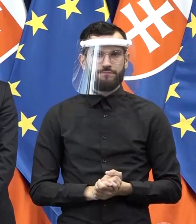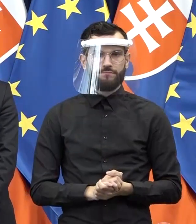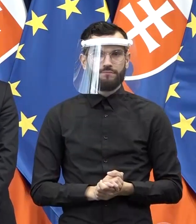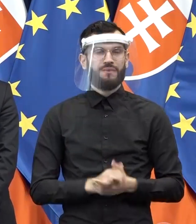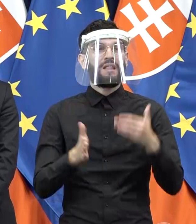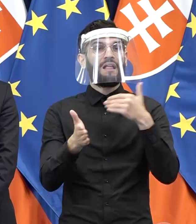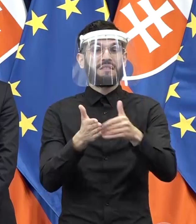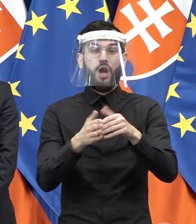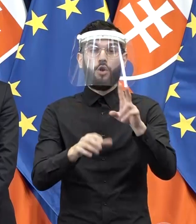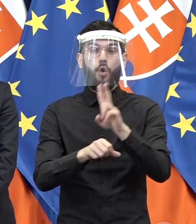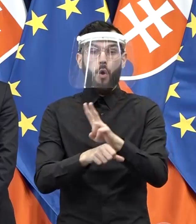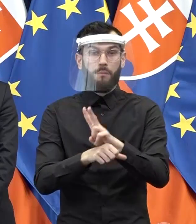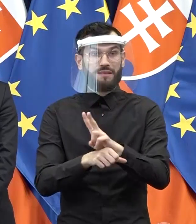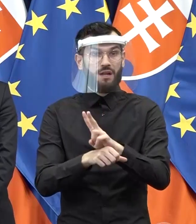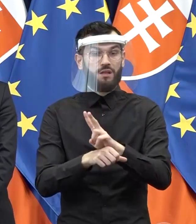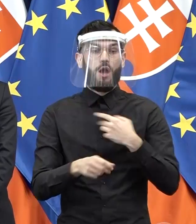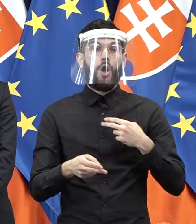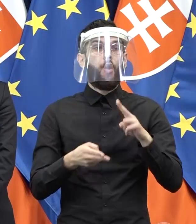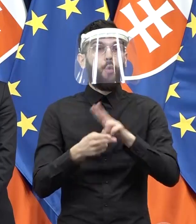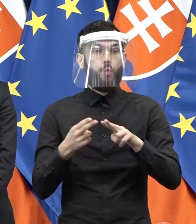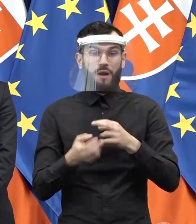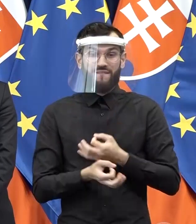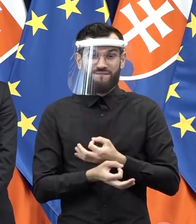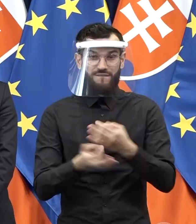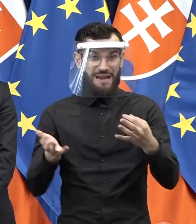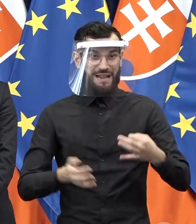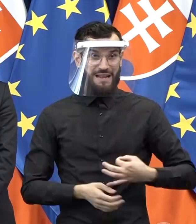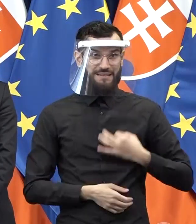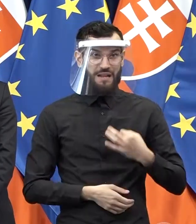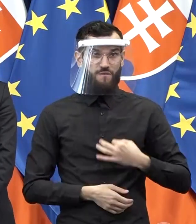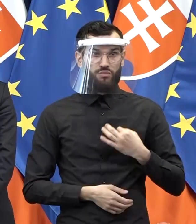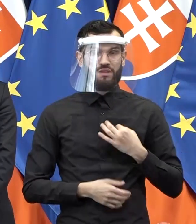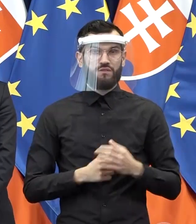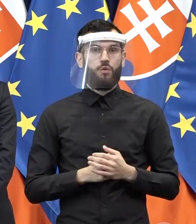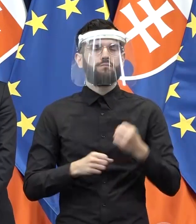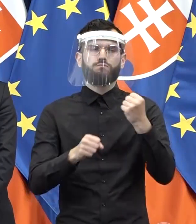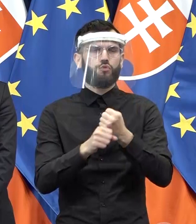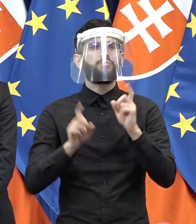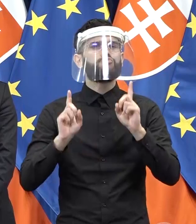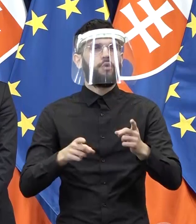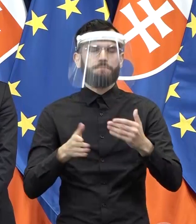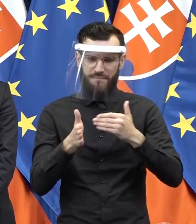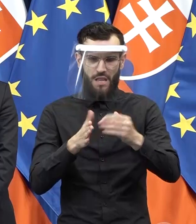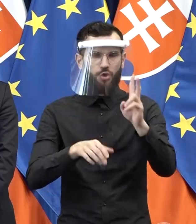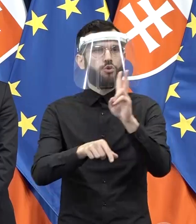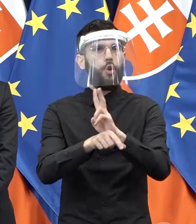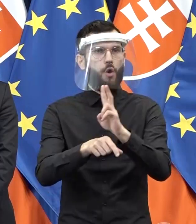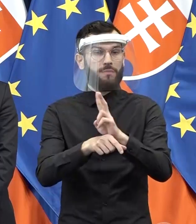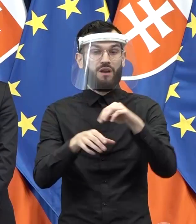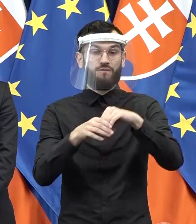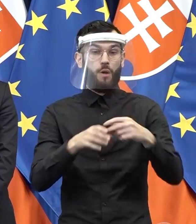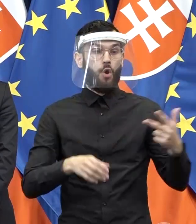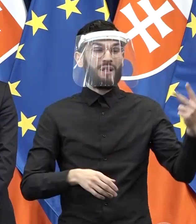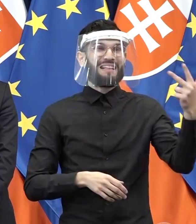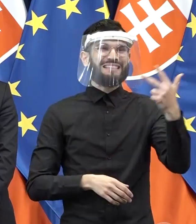Ďalšie opatrenie je, že Úrad verejného zdravotníctva vydal opatrenie, ktorým prikáže od 33.